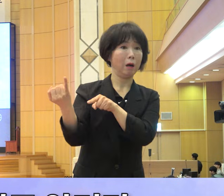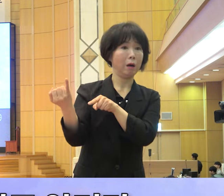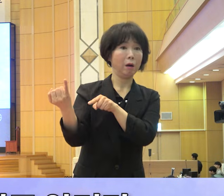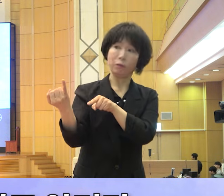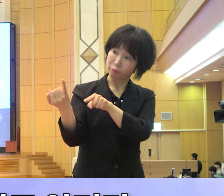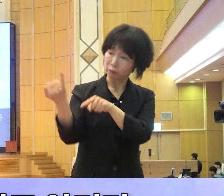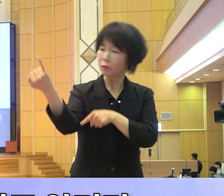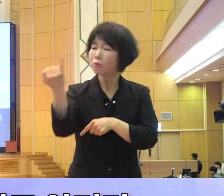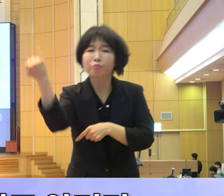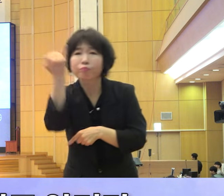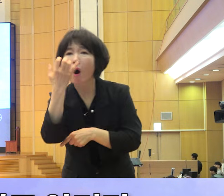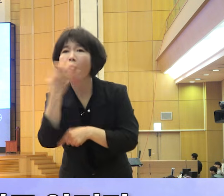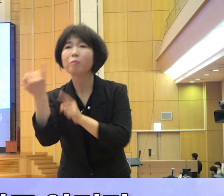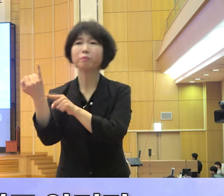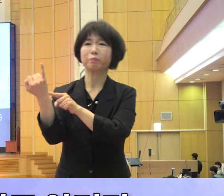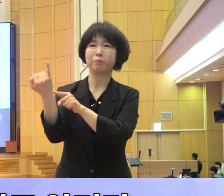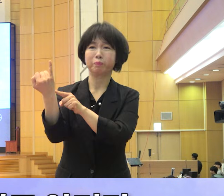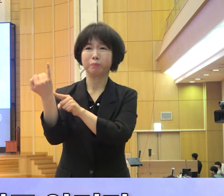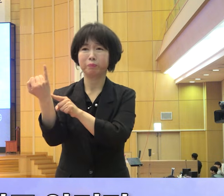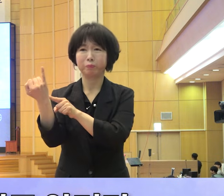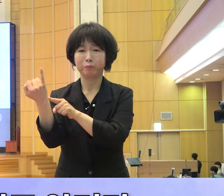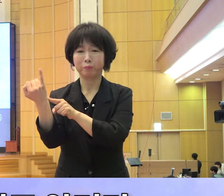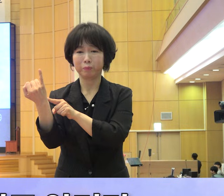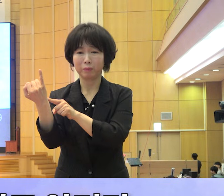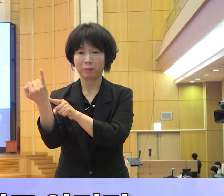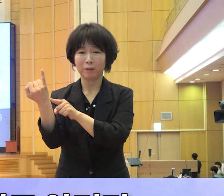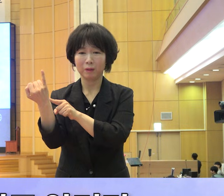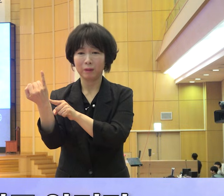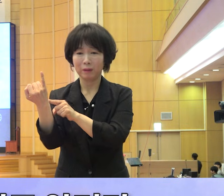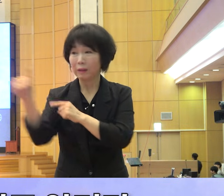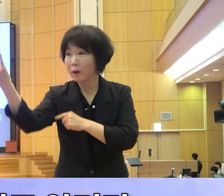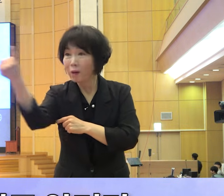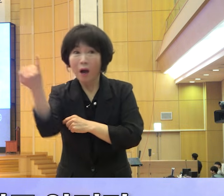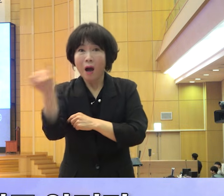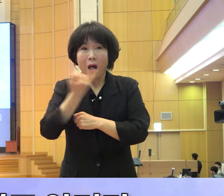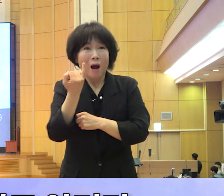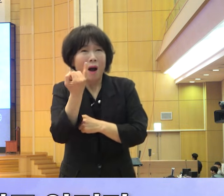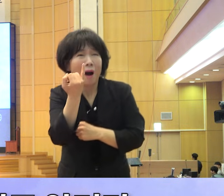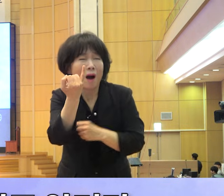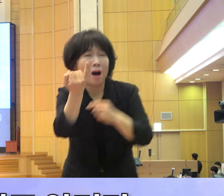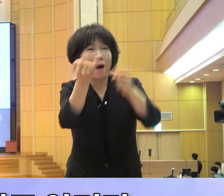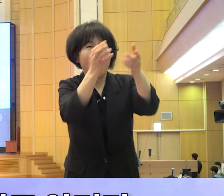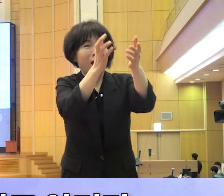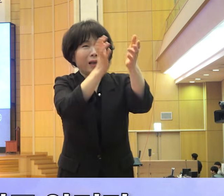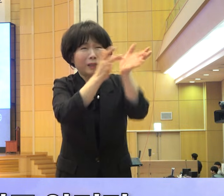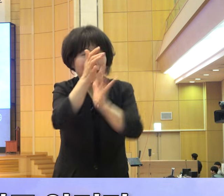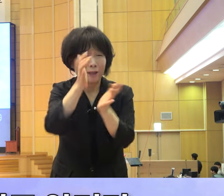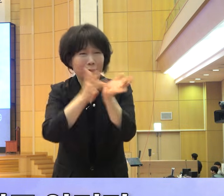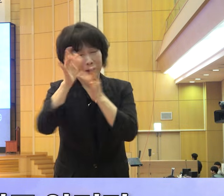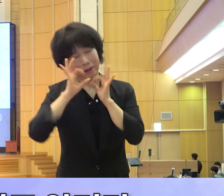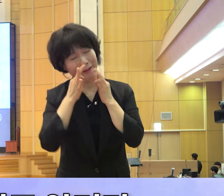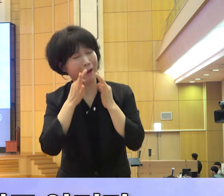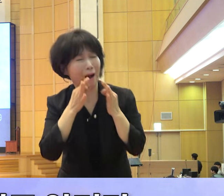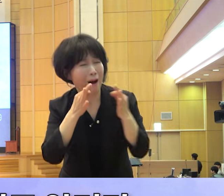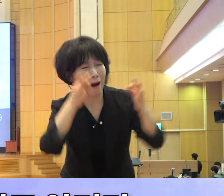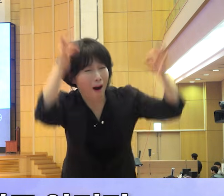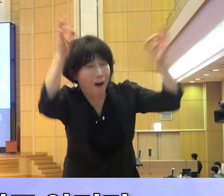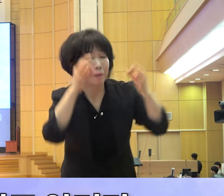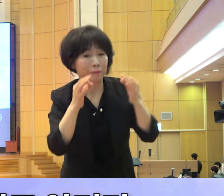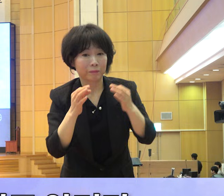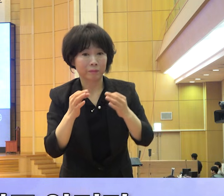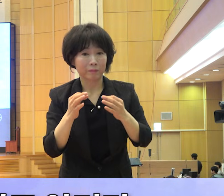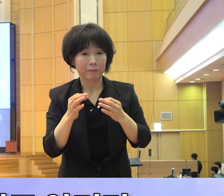뜻입니다. 가나안 여자 하나가 그 지경에서 나와서 소리 질러 가로되, 그